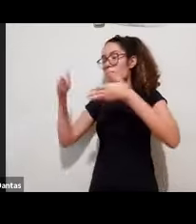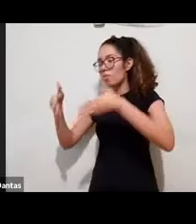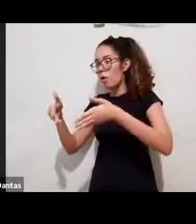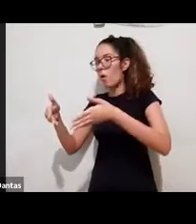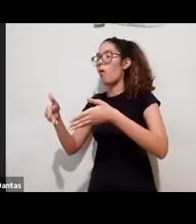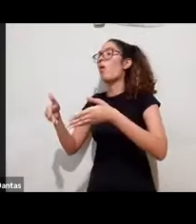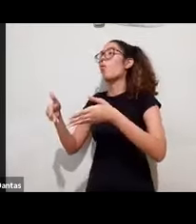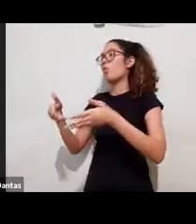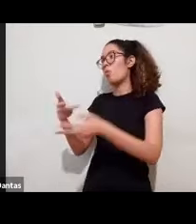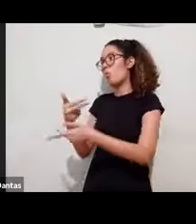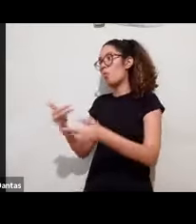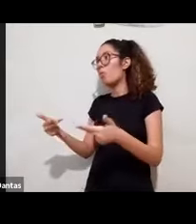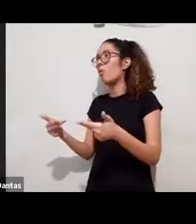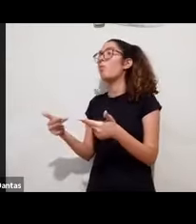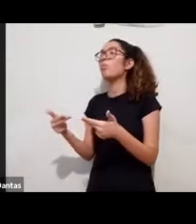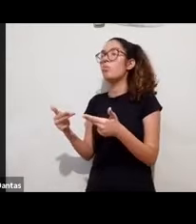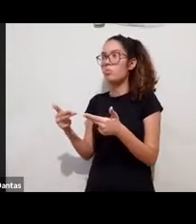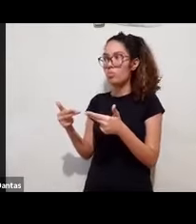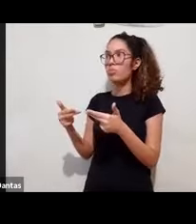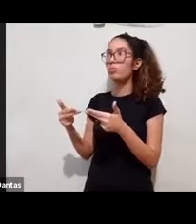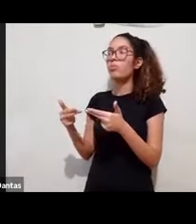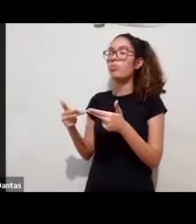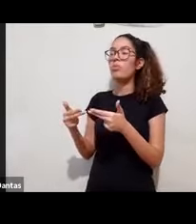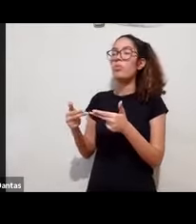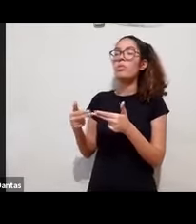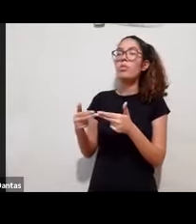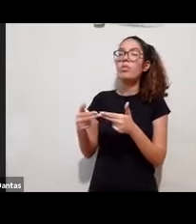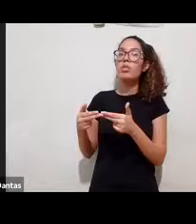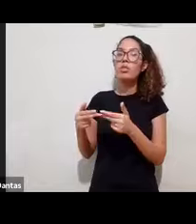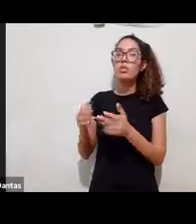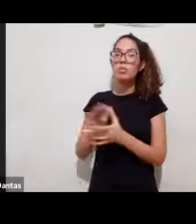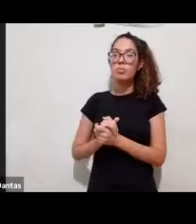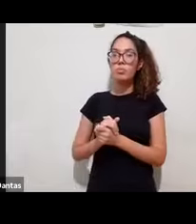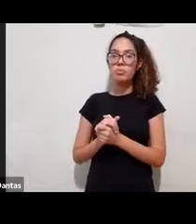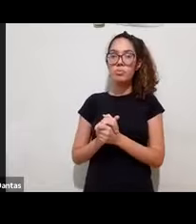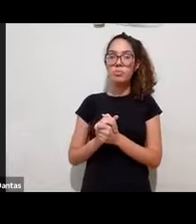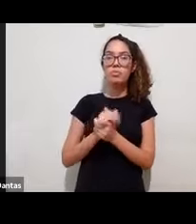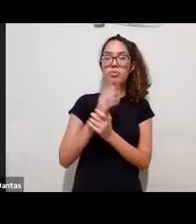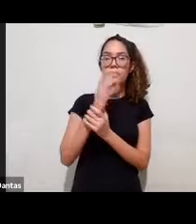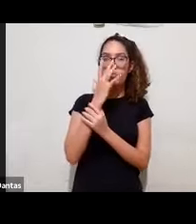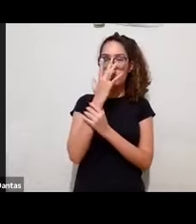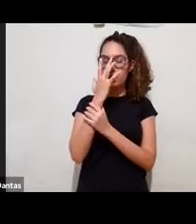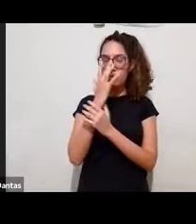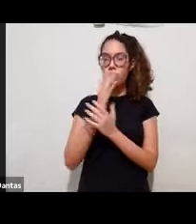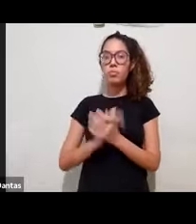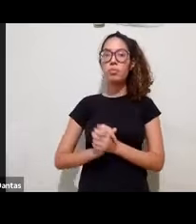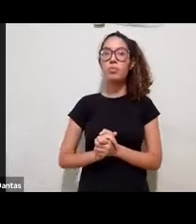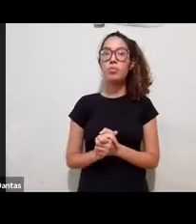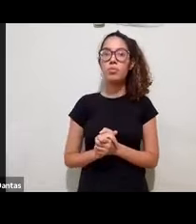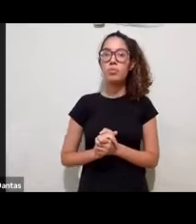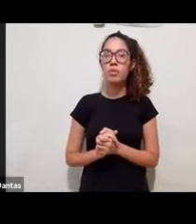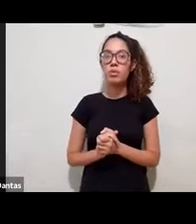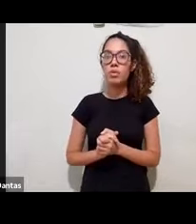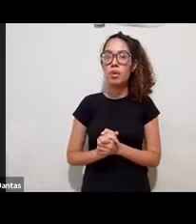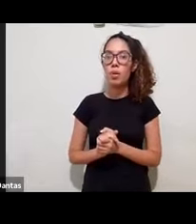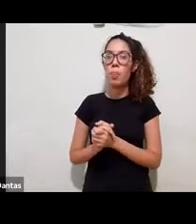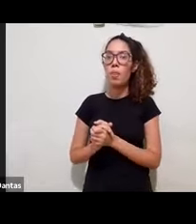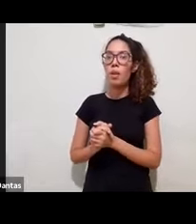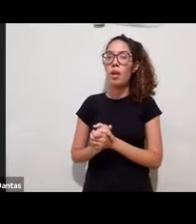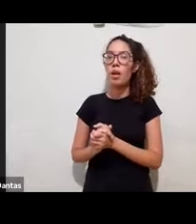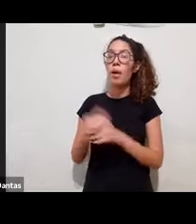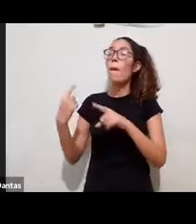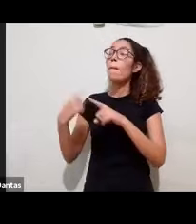os serviços de maior complexidade, como transplante de órgãos, né? Mas tudo isso é nessa perspectiva de